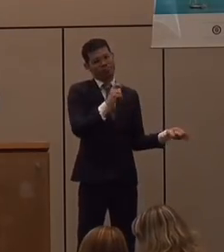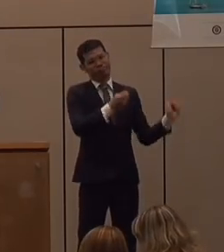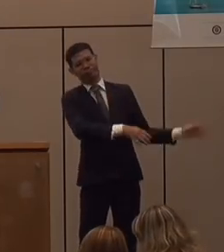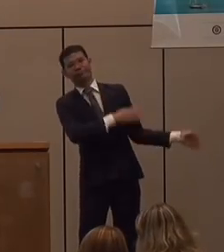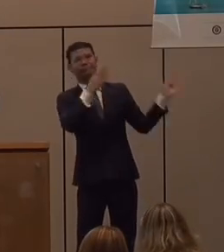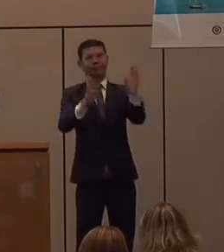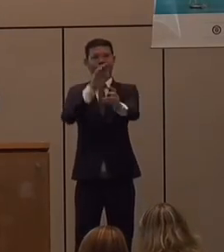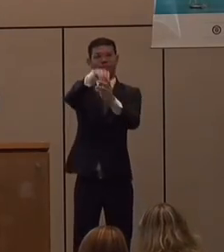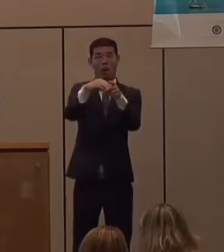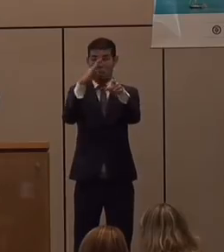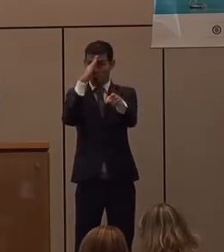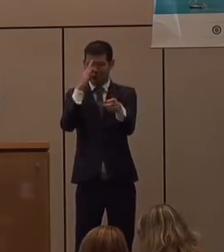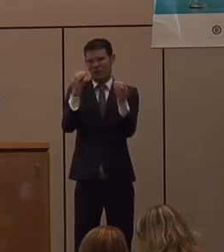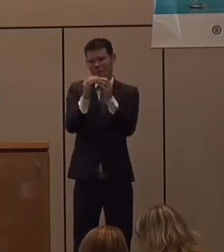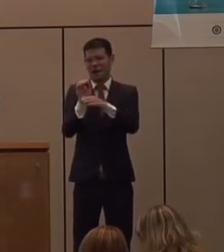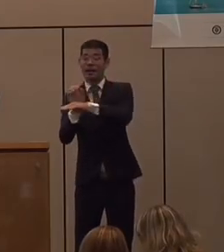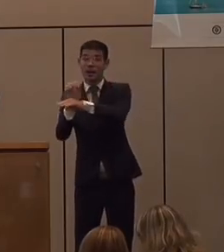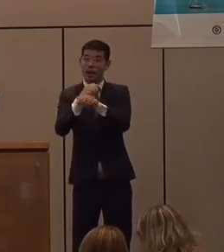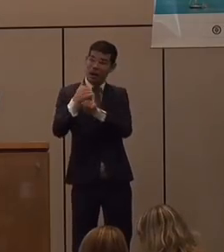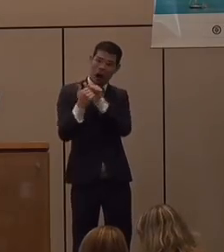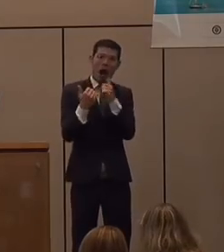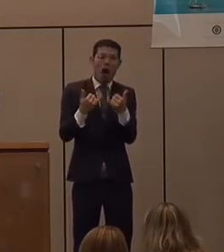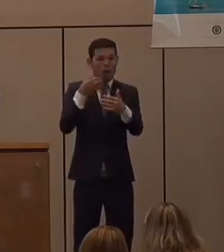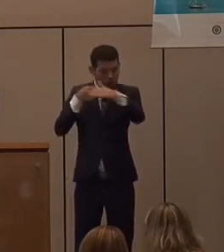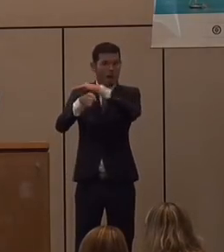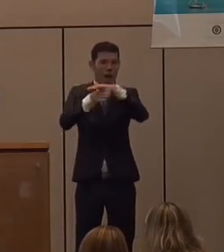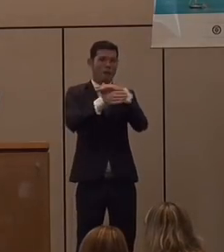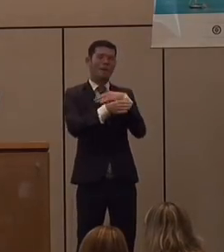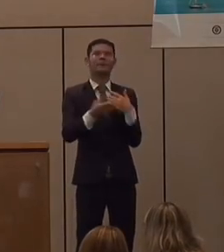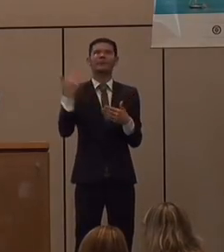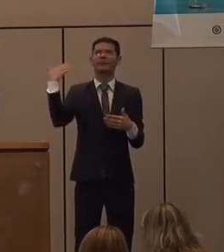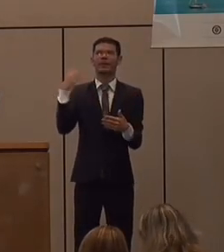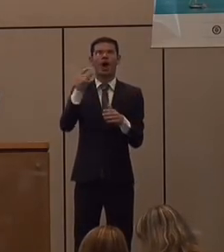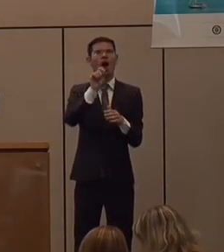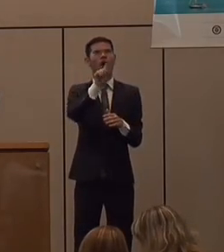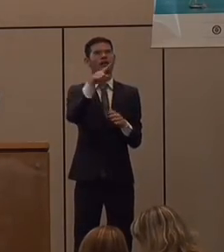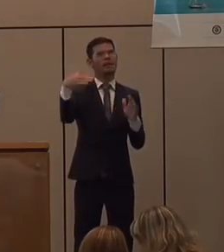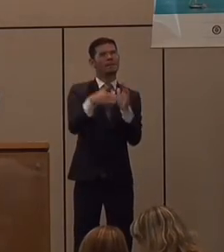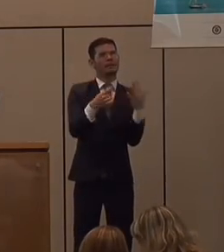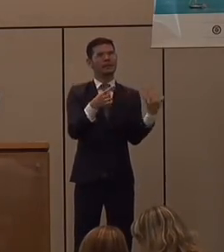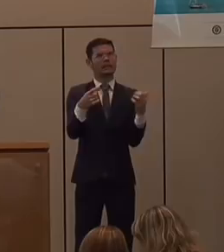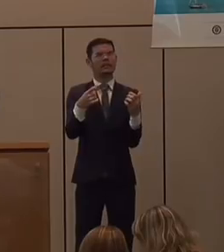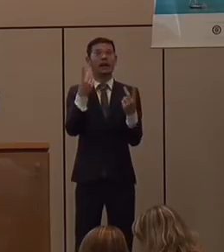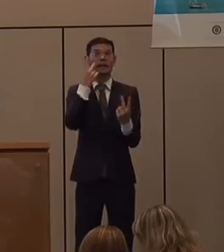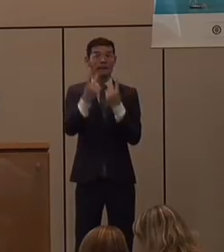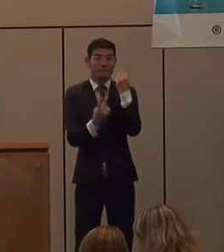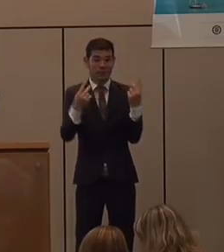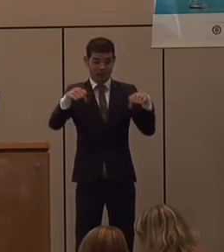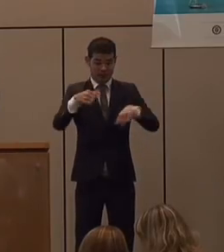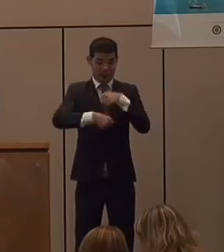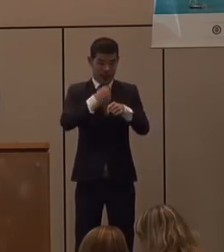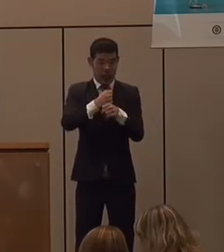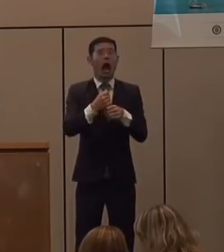entidades que nos acompañan en esta tarea estamos llegando y de 11 mil 600 visitas aproximadamente que hemos hecho este año el 10 por